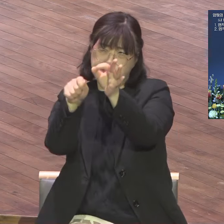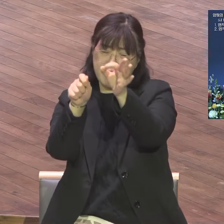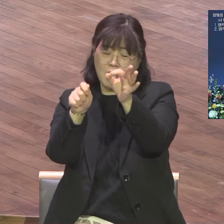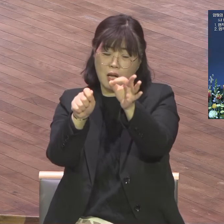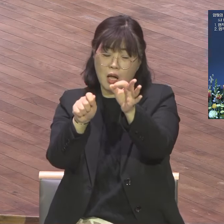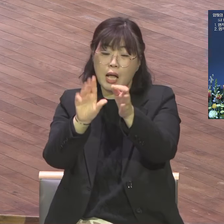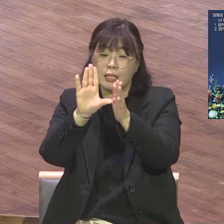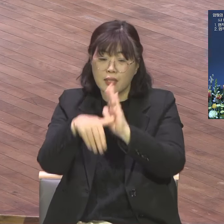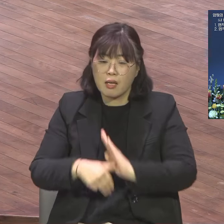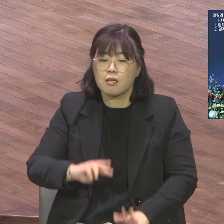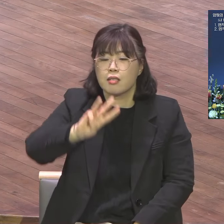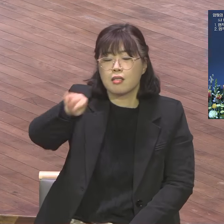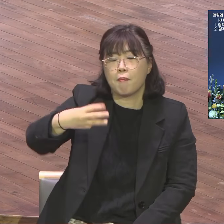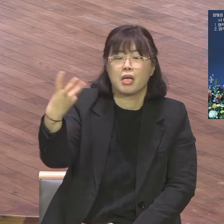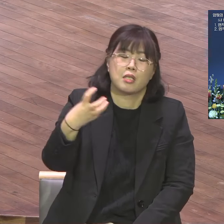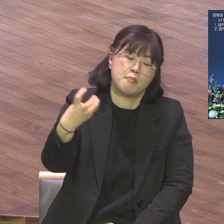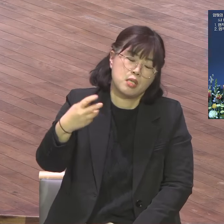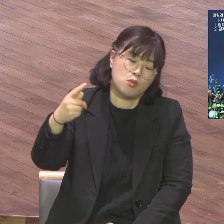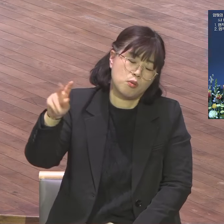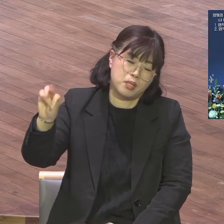332km 나왔죠.